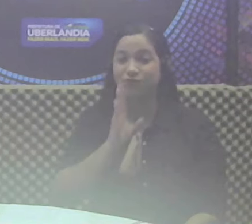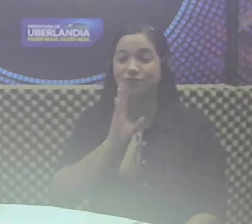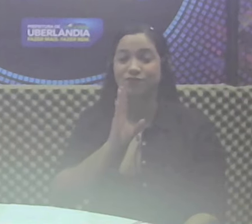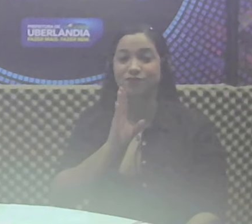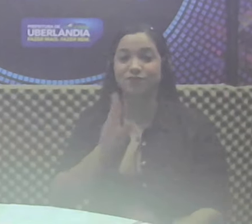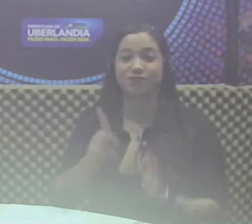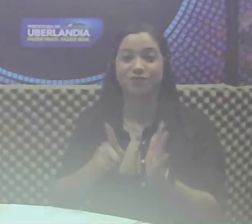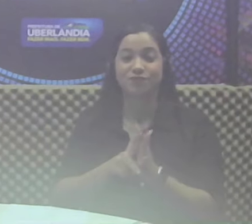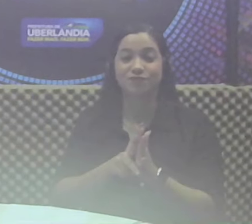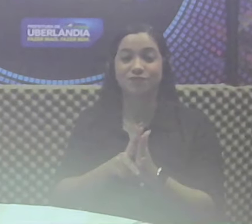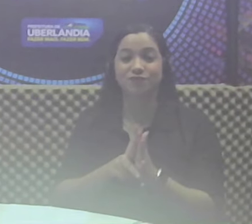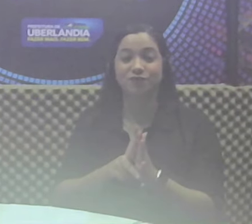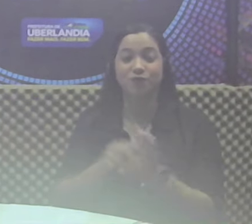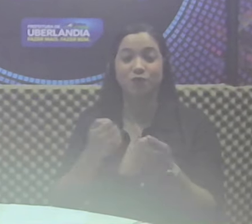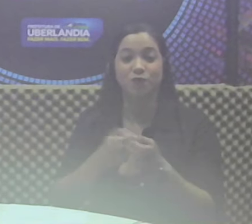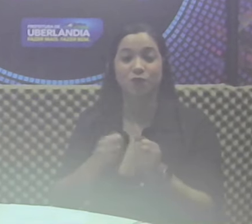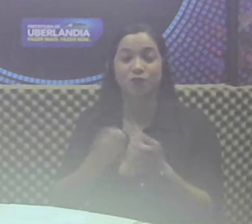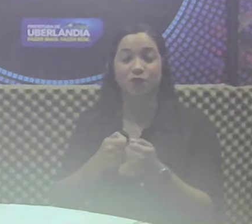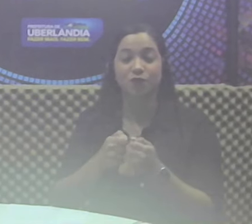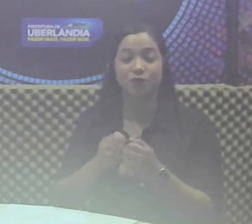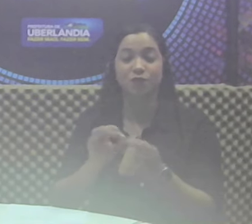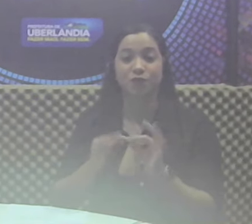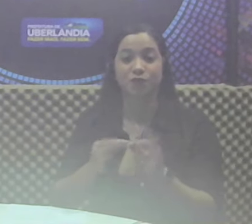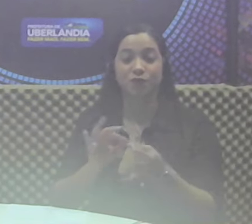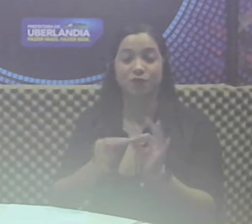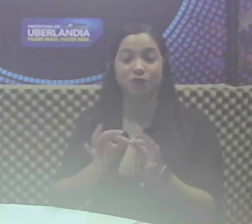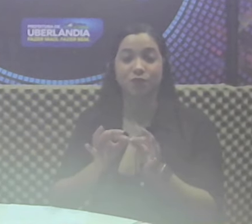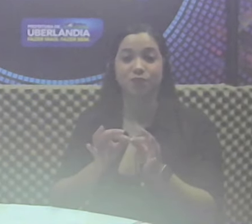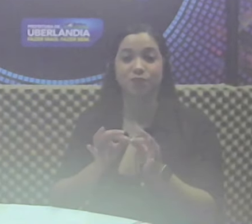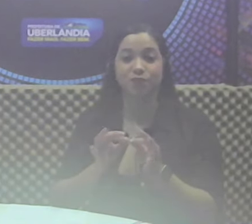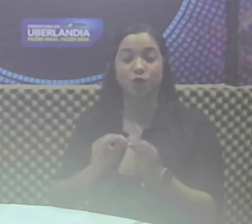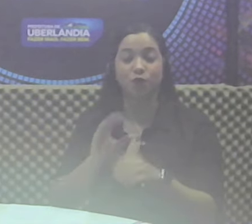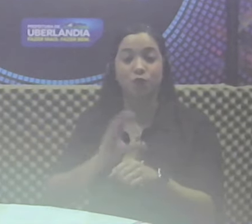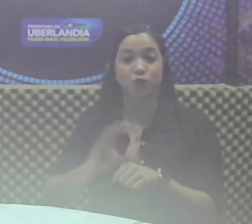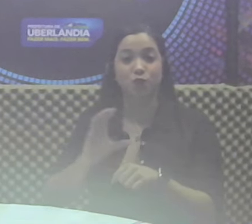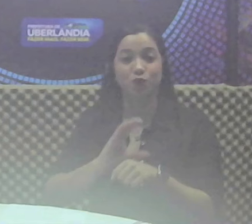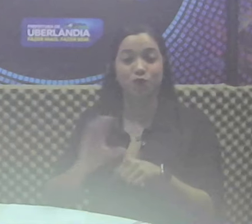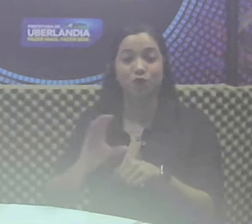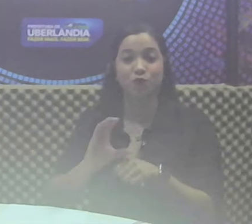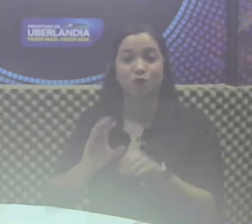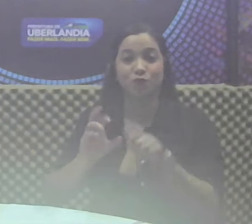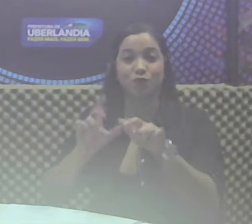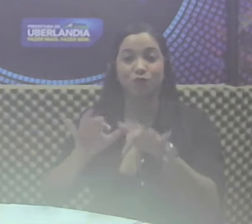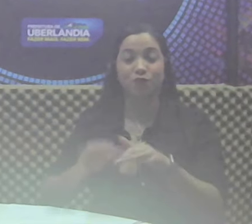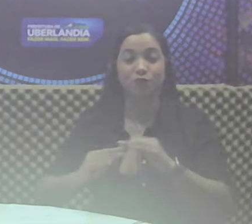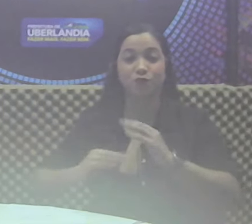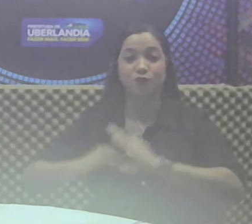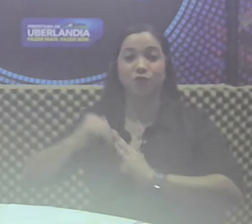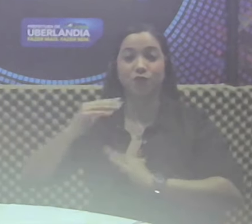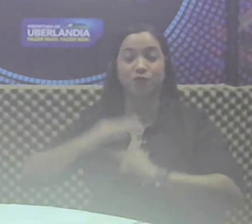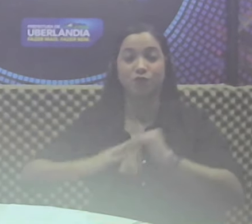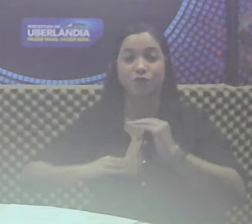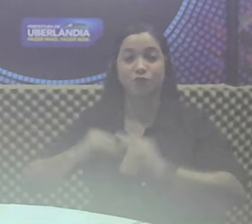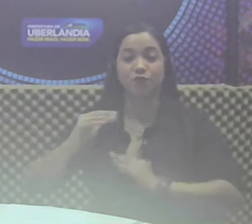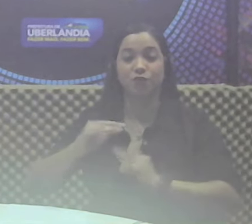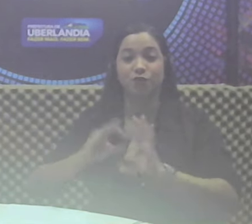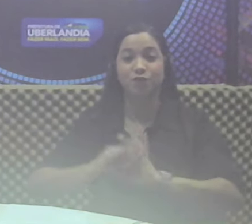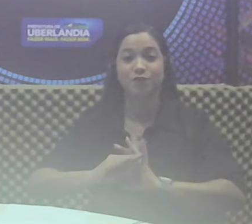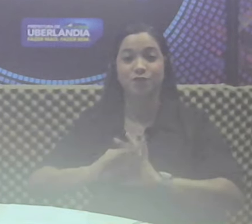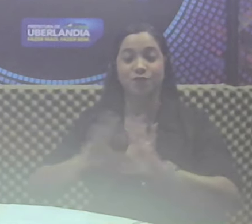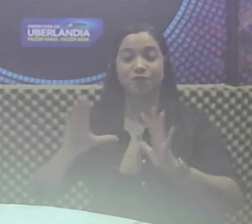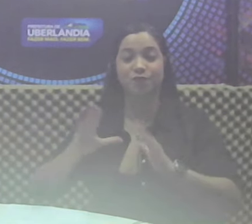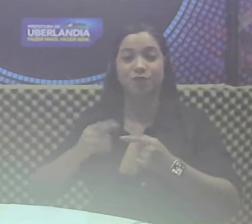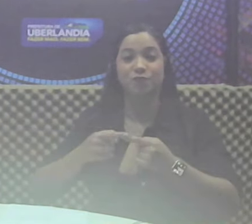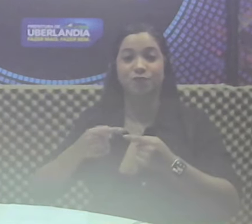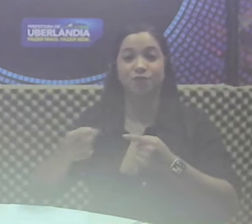por meio do projeto Ônibus Meu Ofício. A capacitação é para o curso de informática profissional e estará disponível a partir